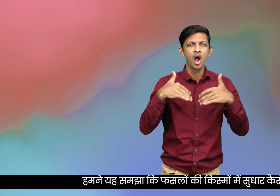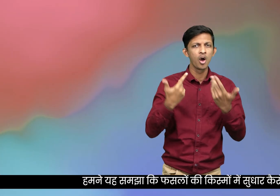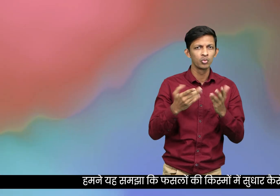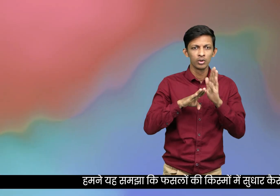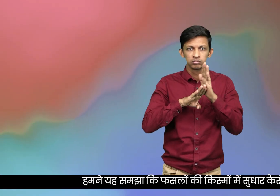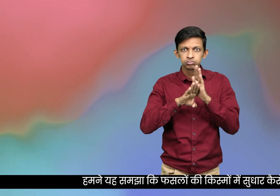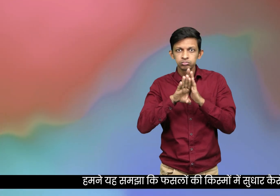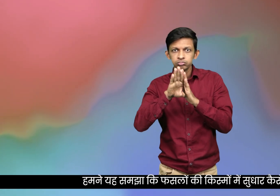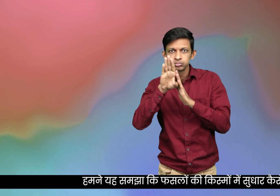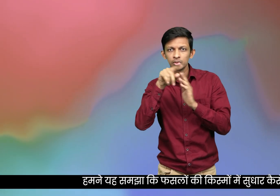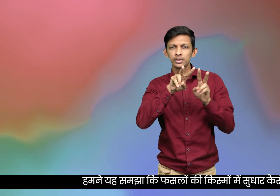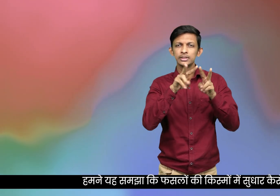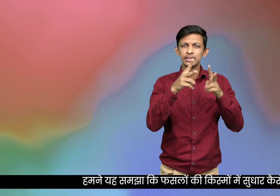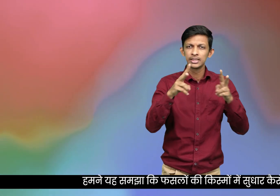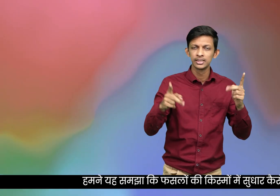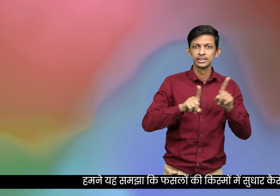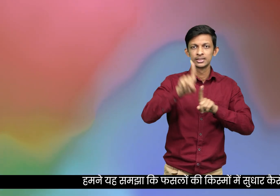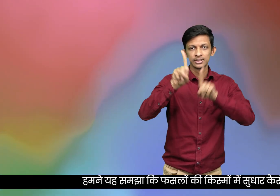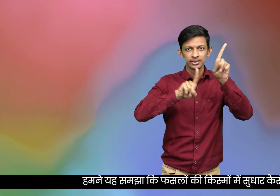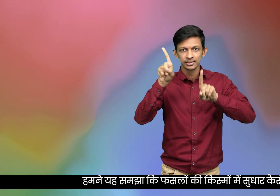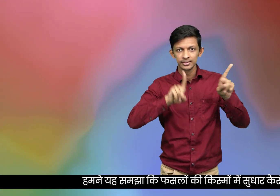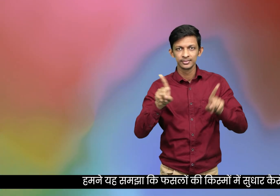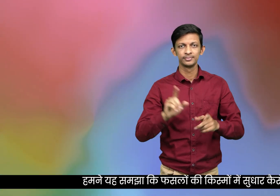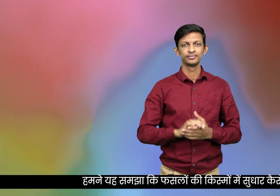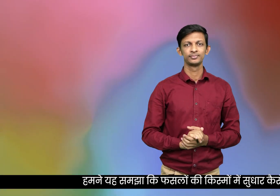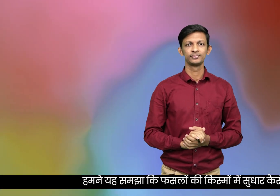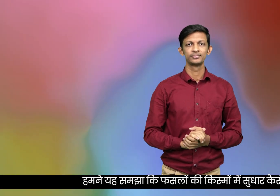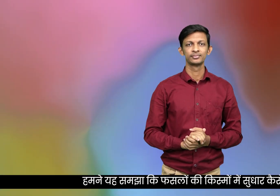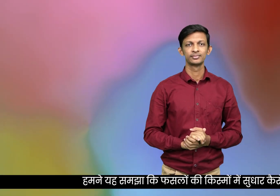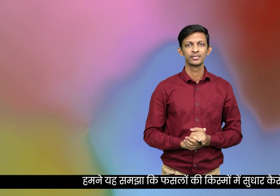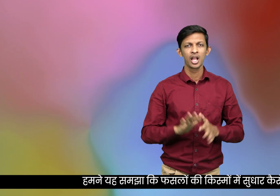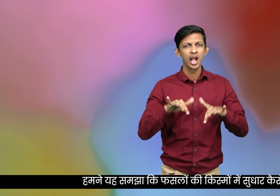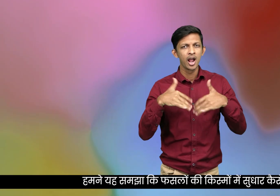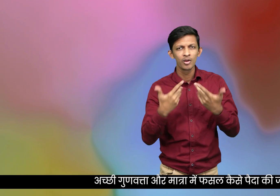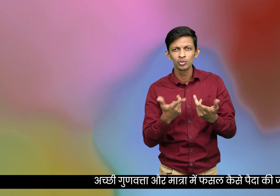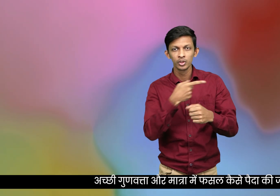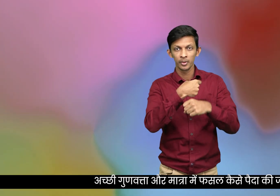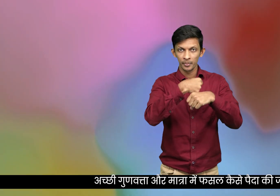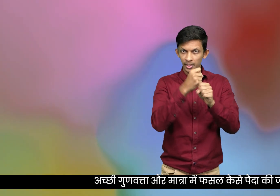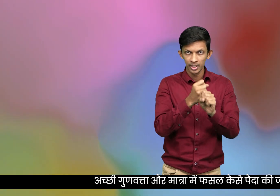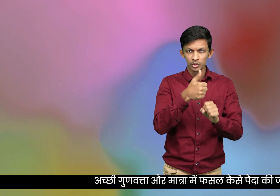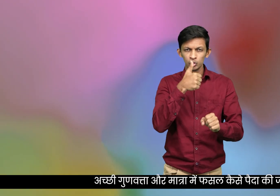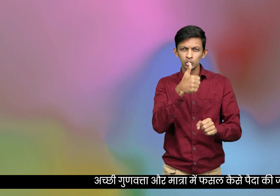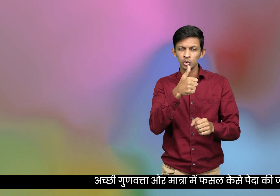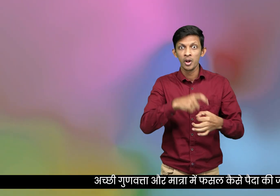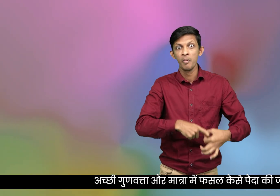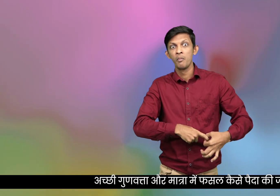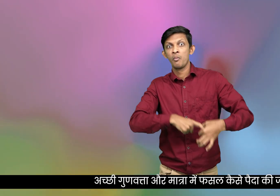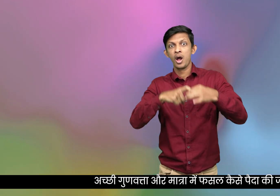हमने यह समझाया कि फसलों की किस्मों में सुधार कैसे किया जाए, अच्छी गुणवत्ता और मात्रा